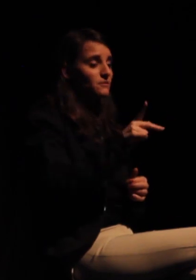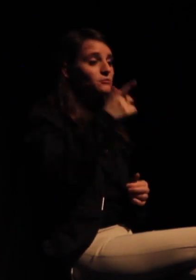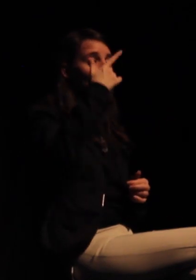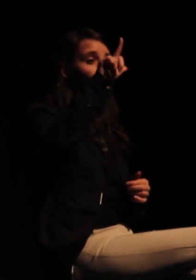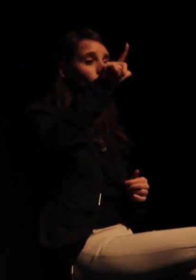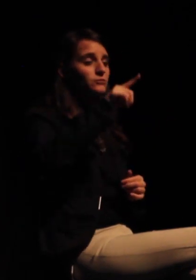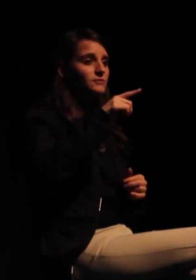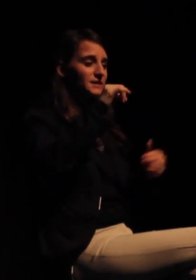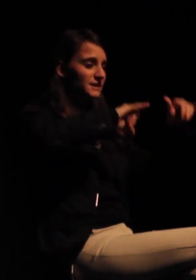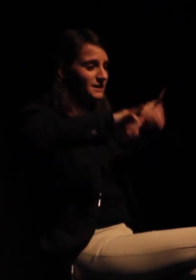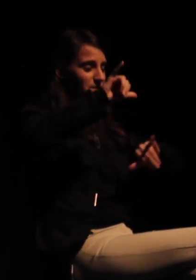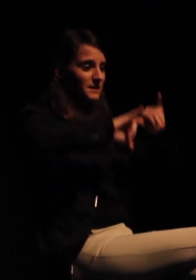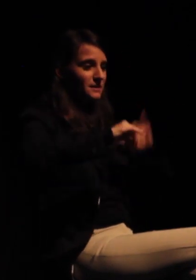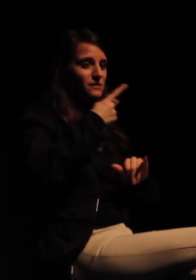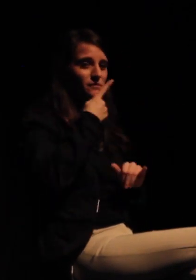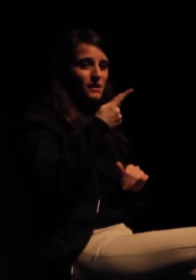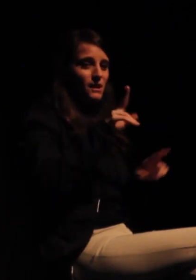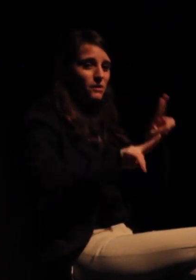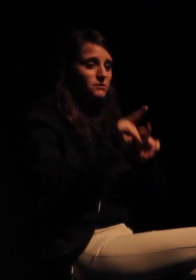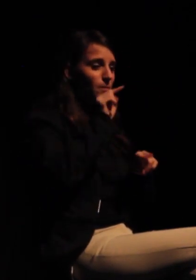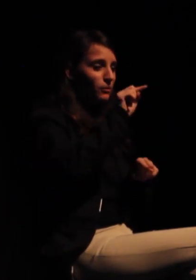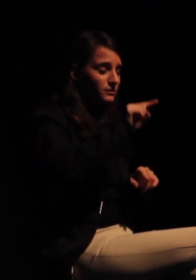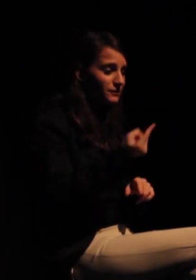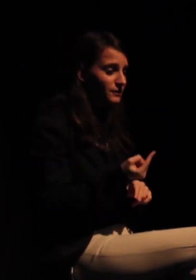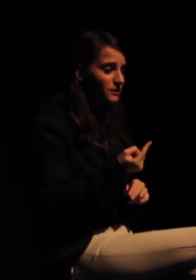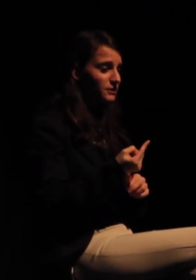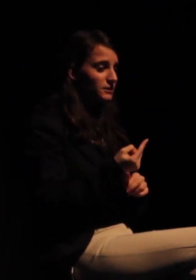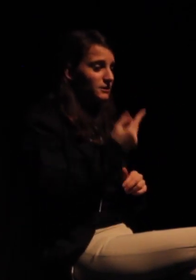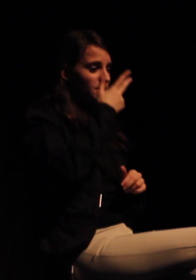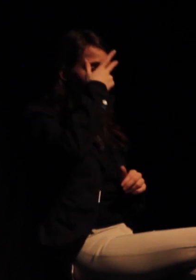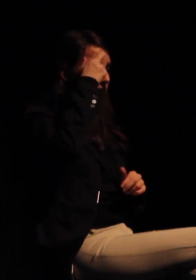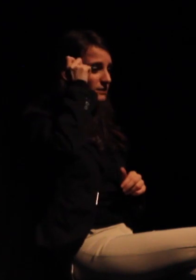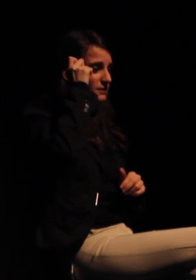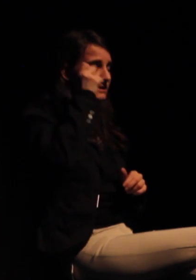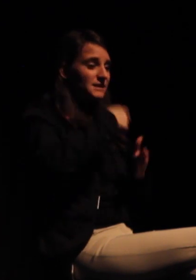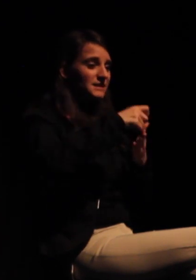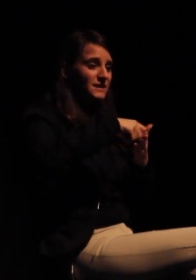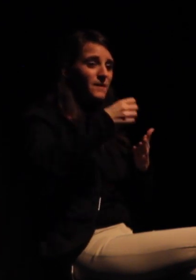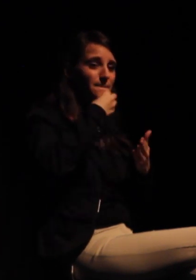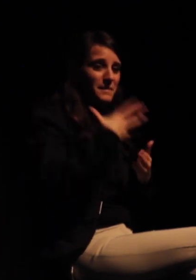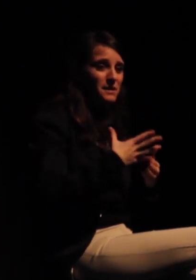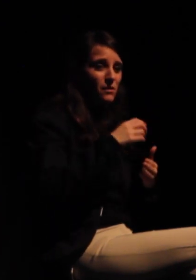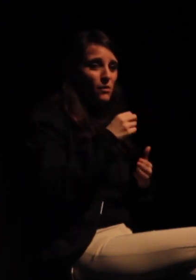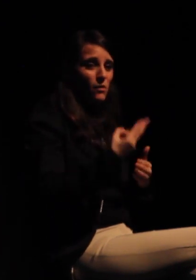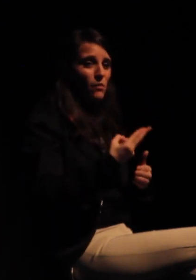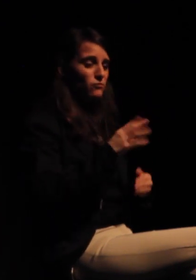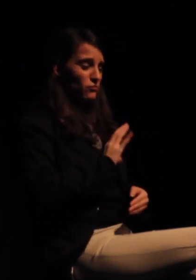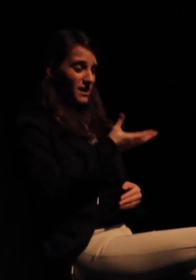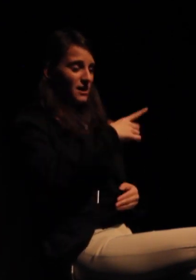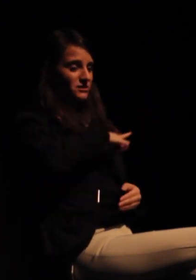ele era de química, mas ele dizia assim, só usa ponto e vírgula quem sabe escrever muito bem ou quem é